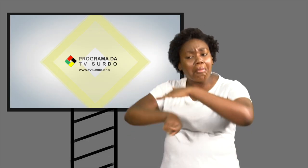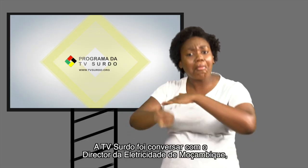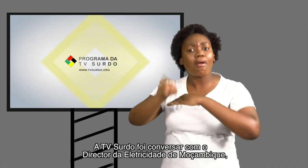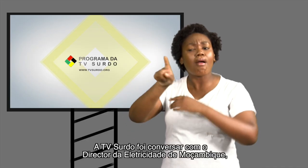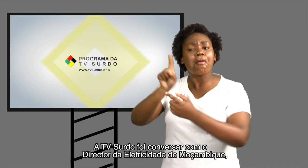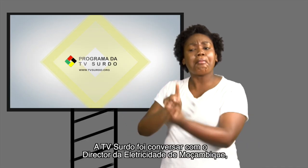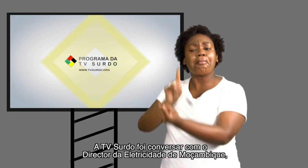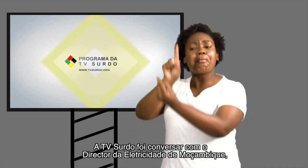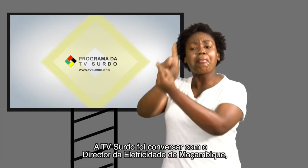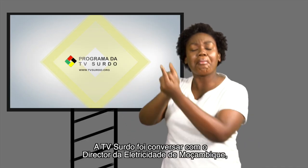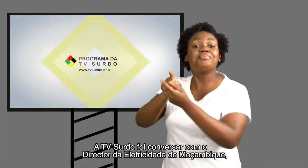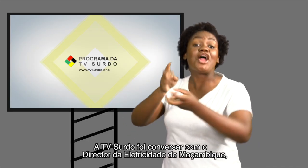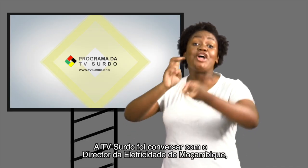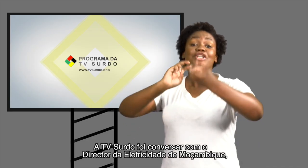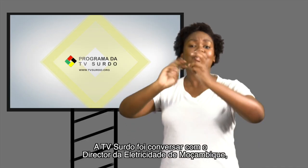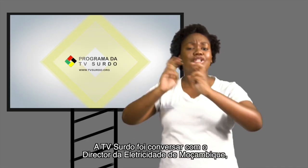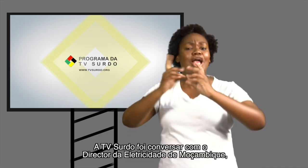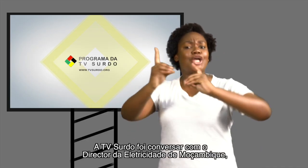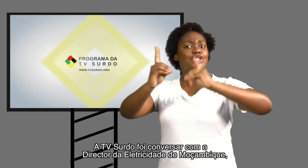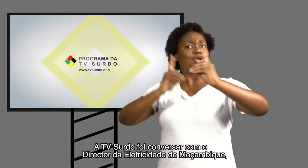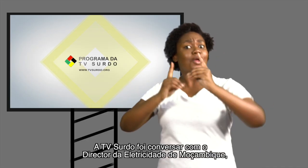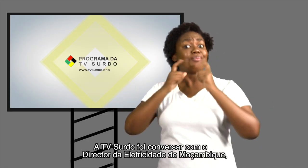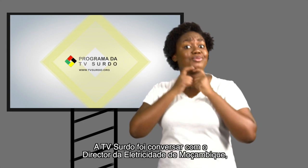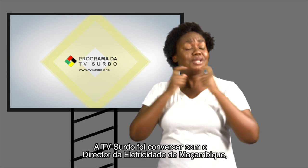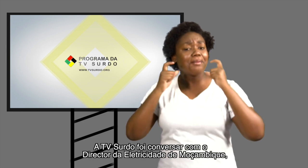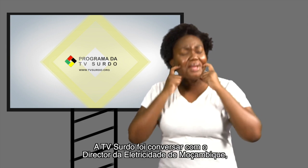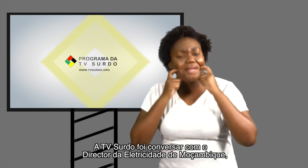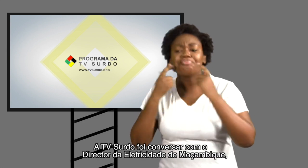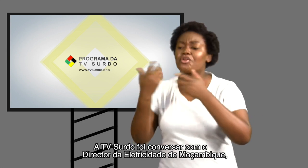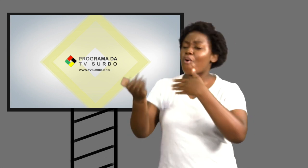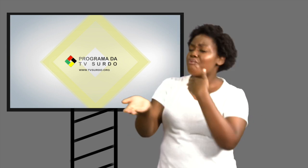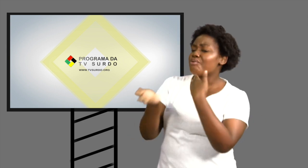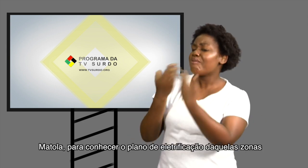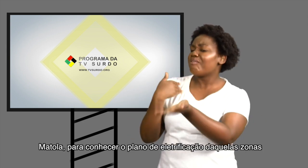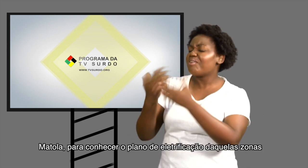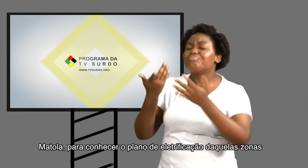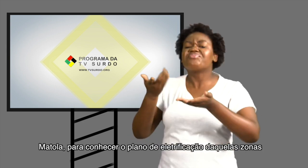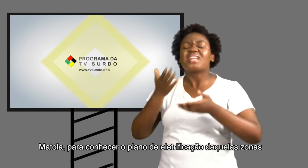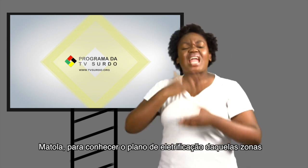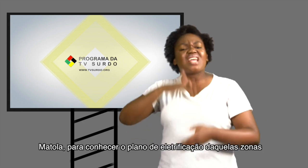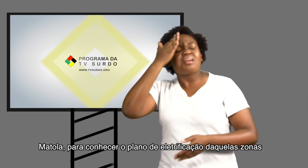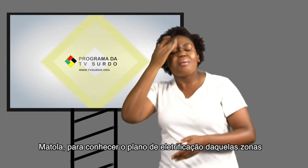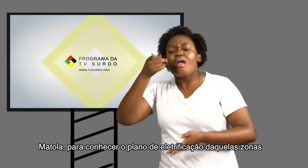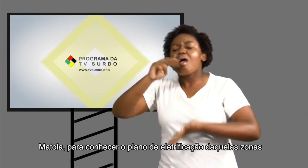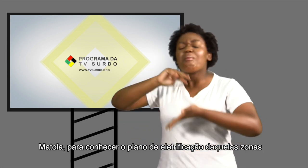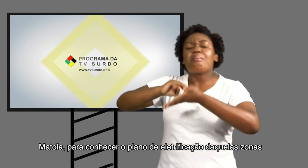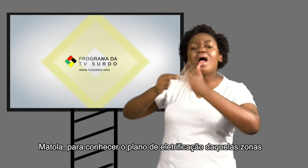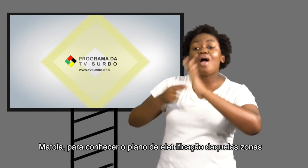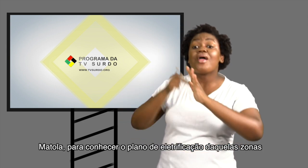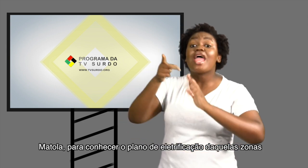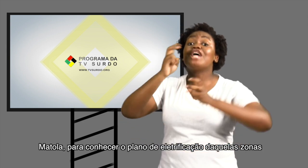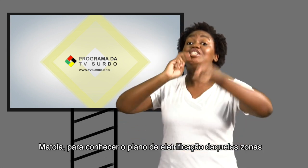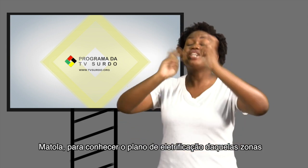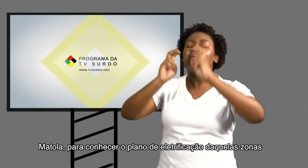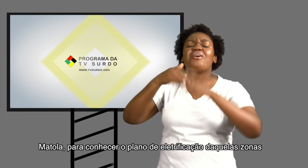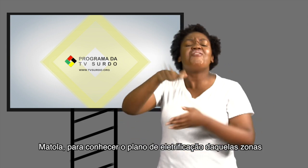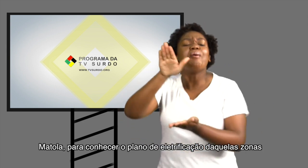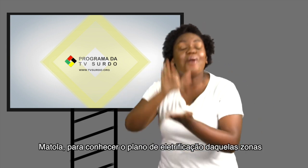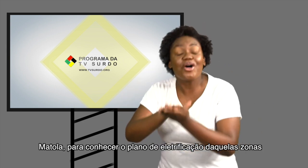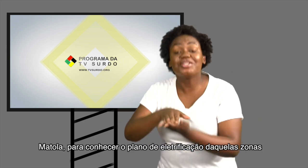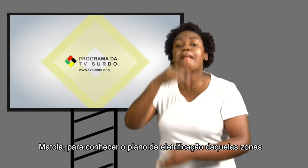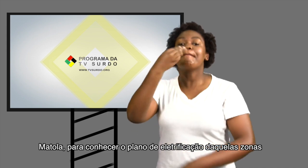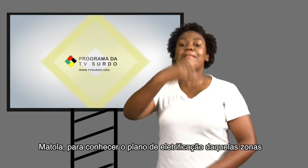A TV Surdo foi conversar com o diretor da eletricidade de Moçambique, na Amatola, para conhecer o plano de eletrificação